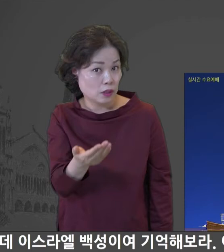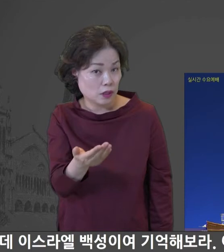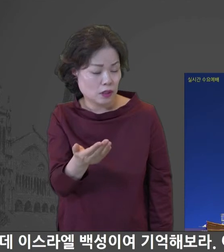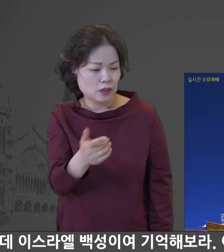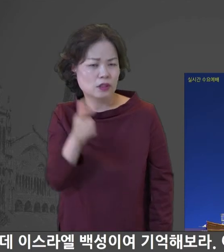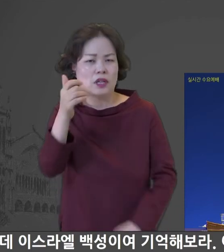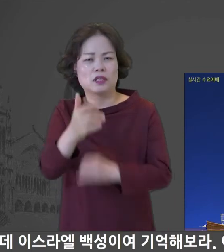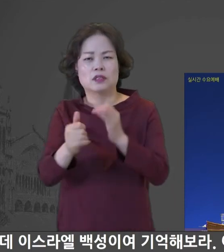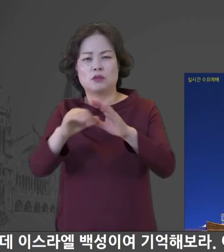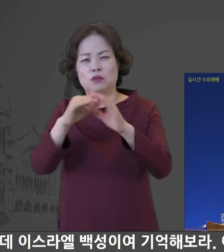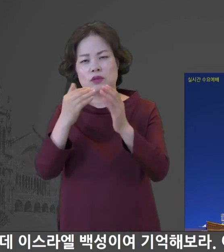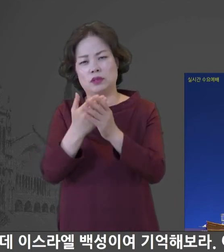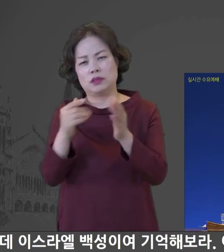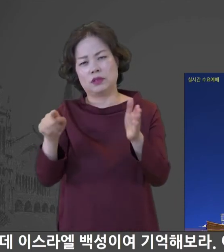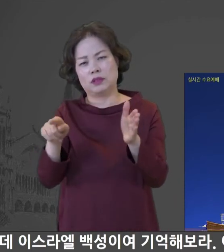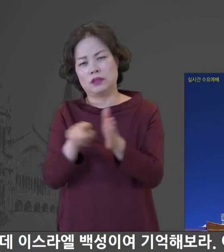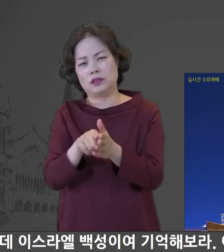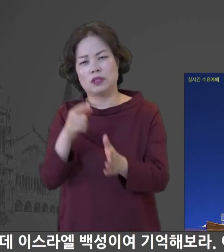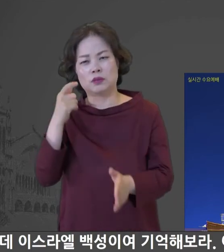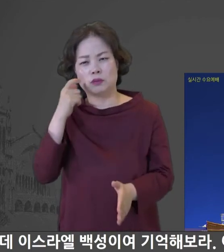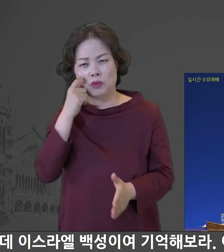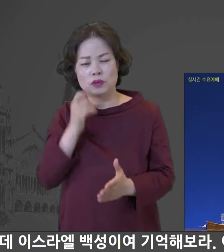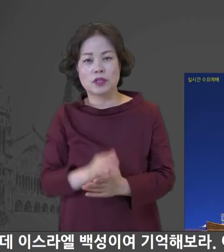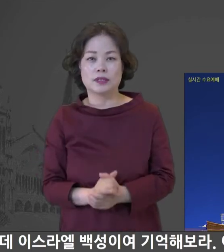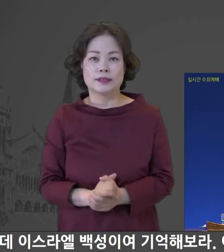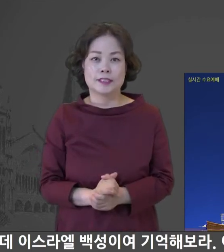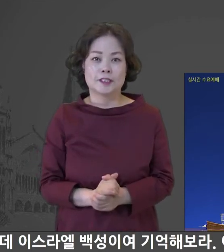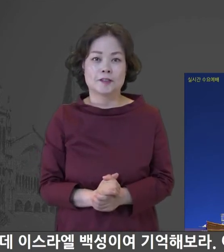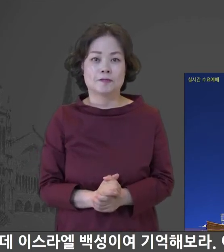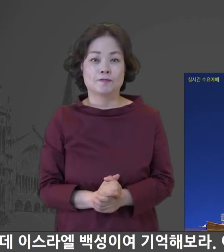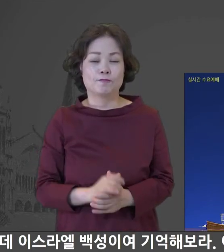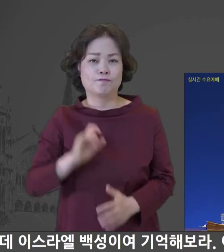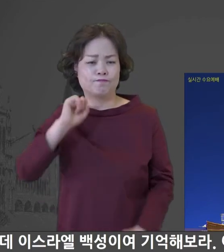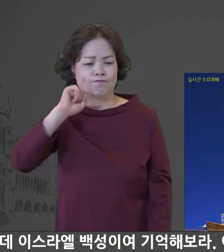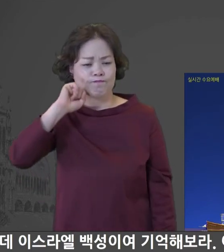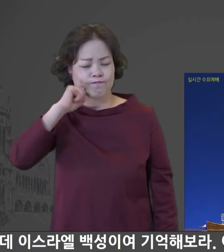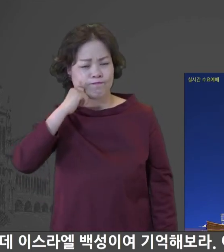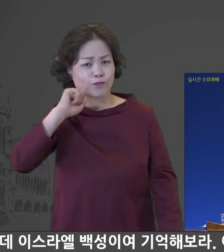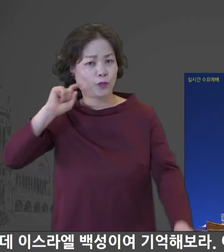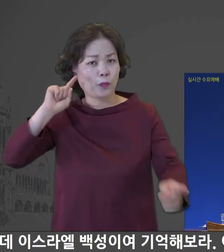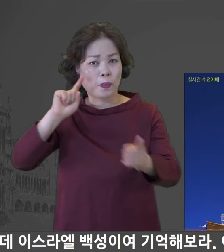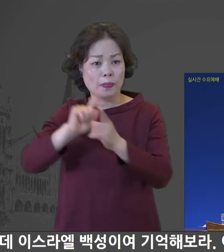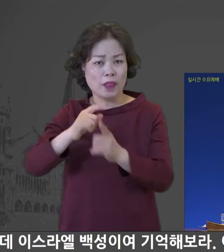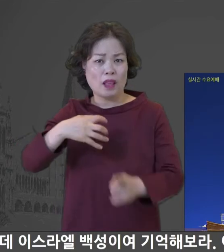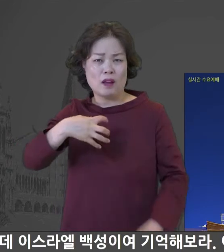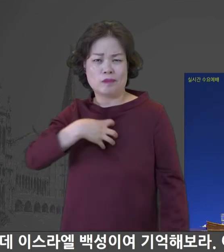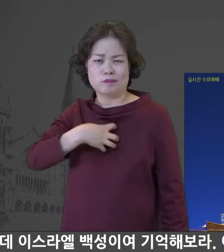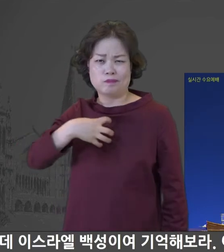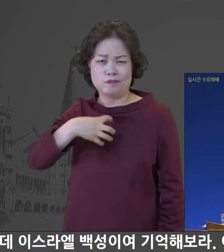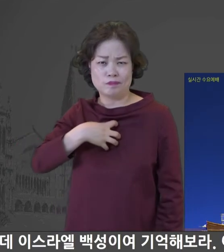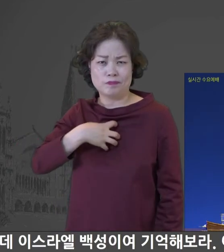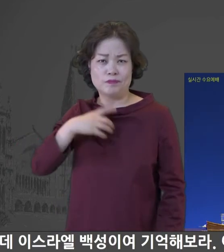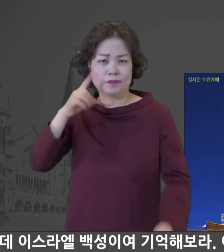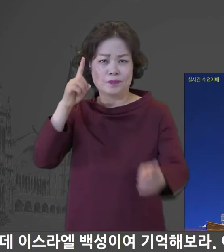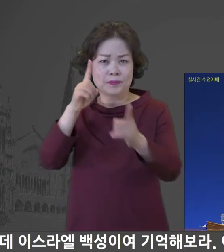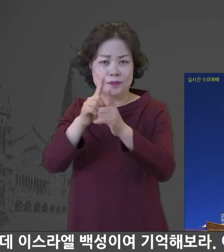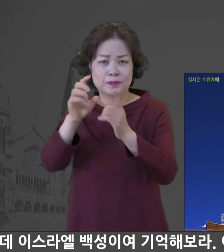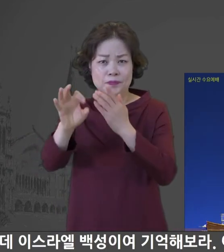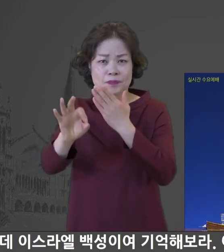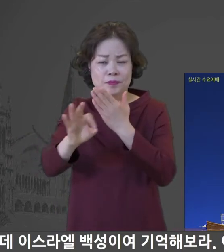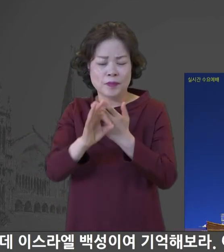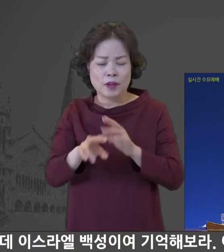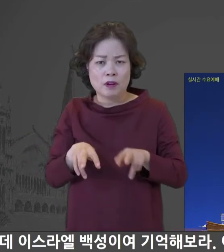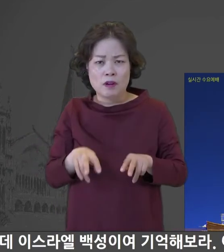이들은 하나님을 온전히 신뢰하지 못합니다. 어려움이 닥쳐오고 위험이 닥쳐오면 그들은 두려워